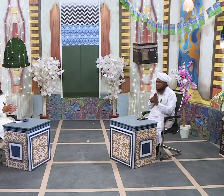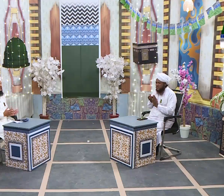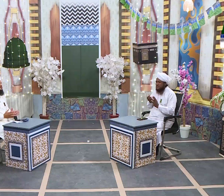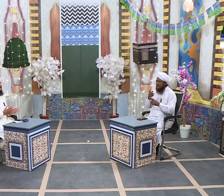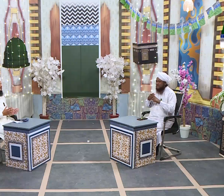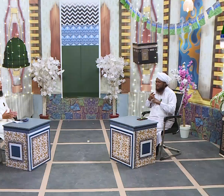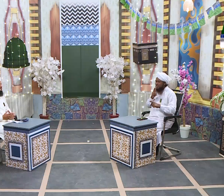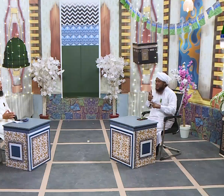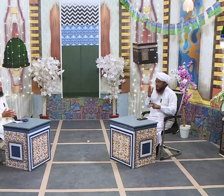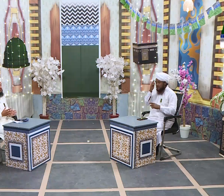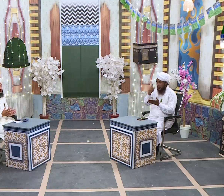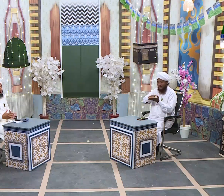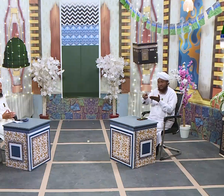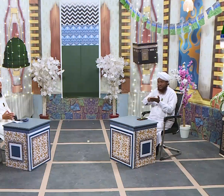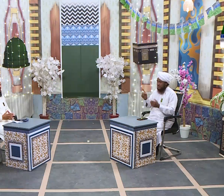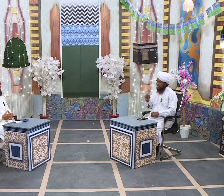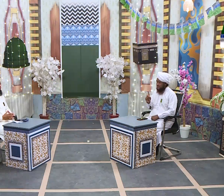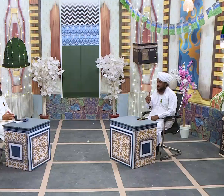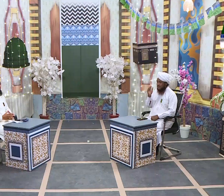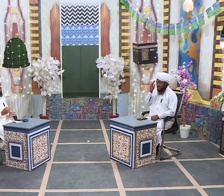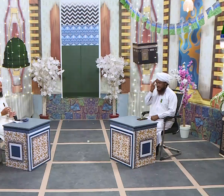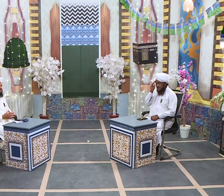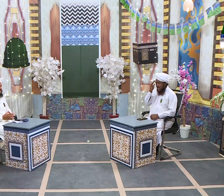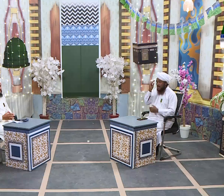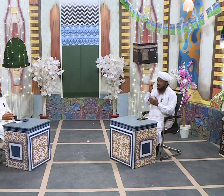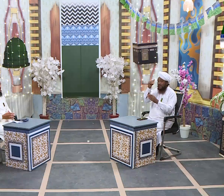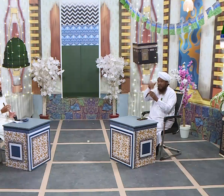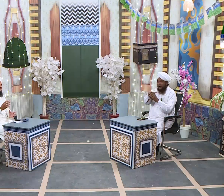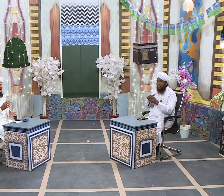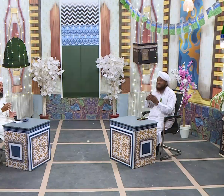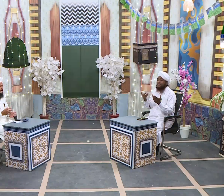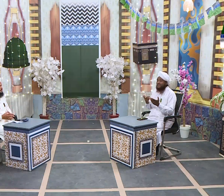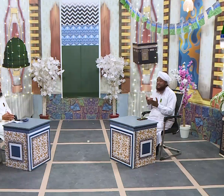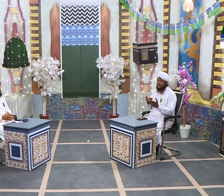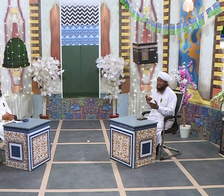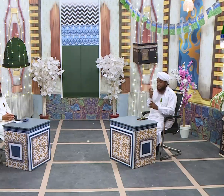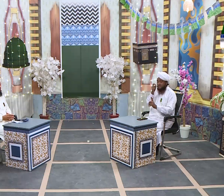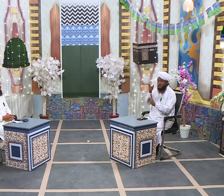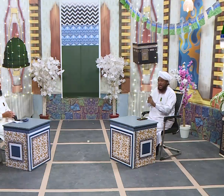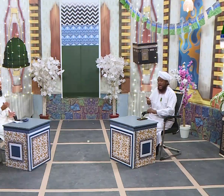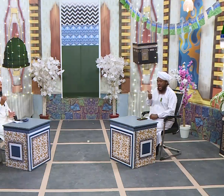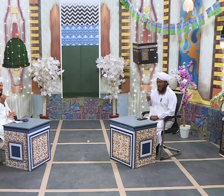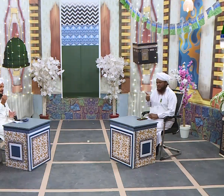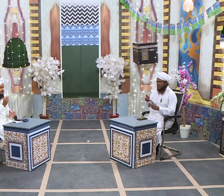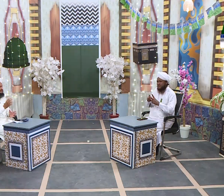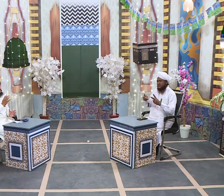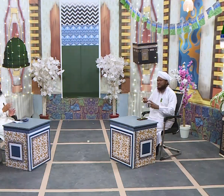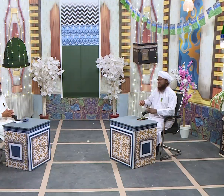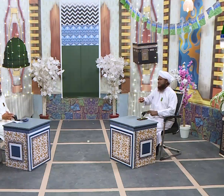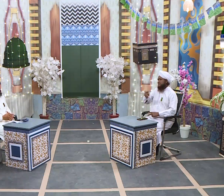اسلامی اعتبار سے وہ شخص کہ جس کو سب سے زیادہ اچھا اخلاق مل گیا وہ سب سے زیادہ بہترین شخص ہے۔